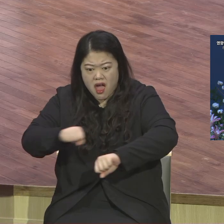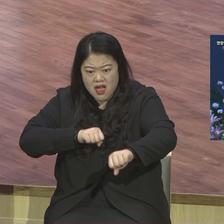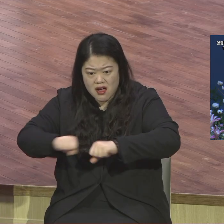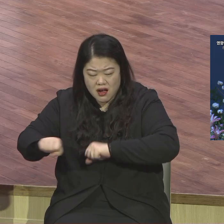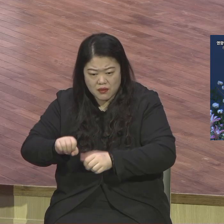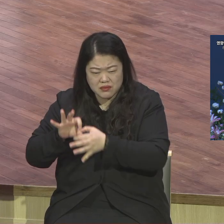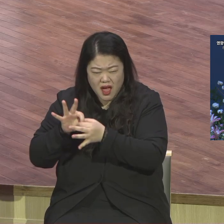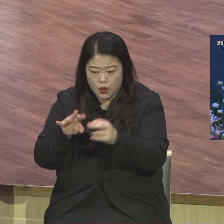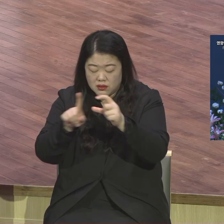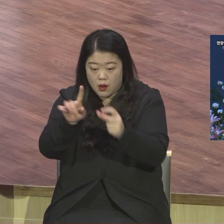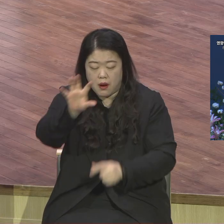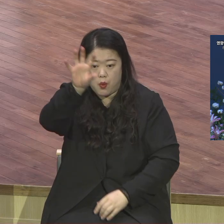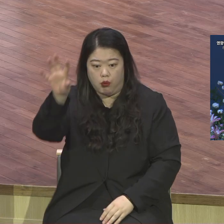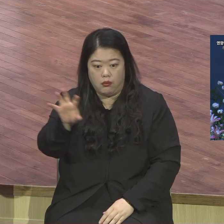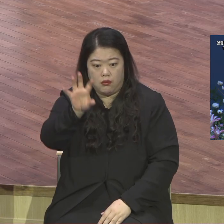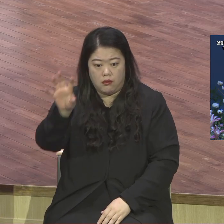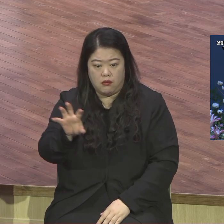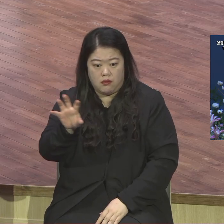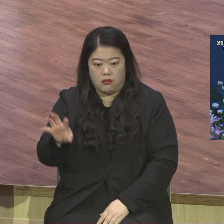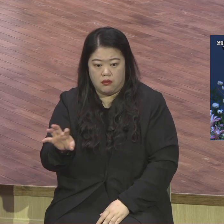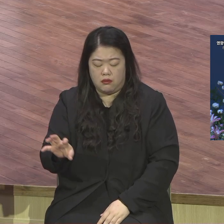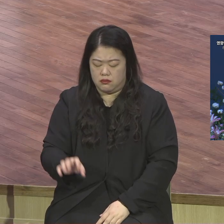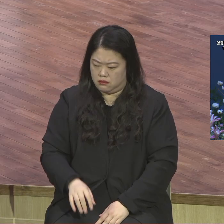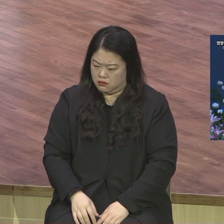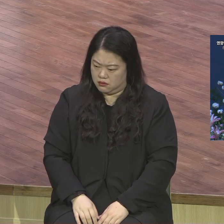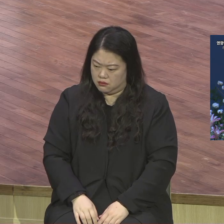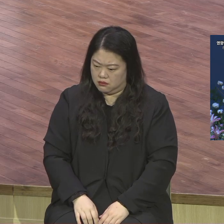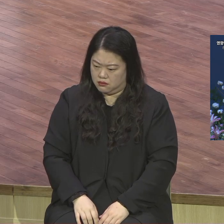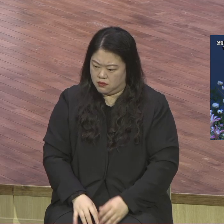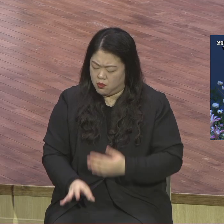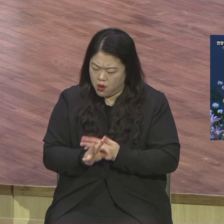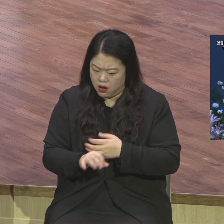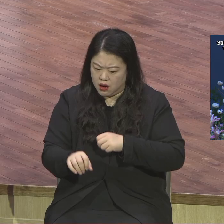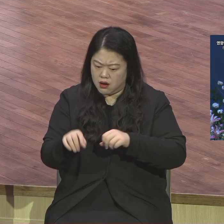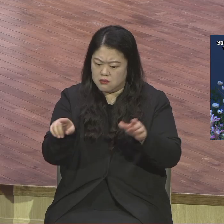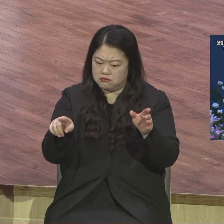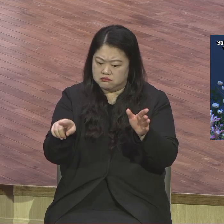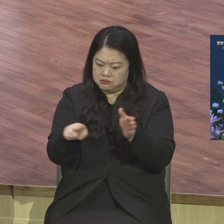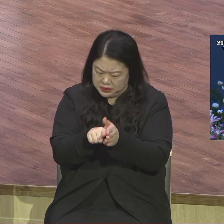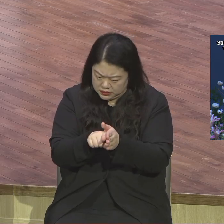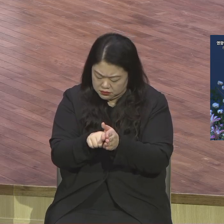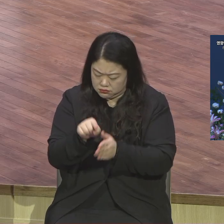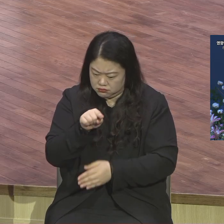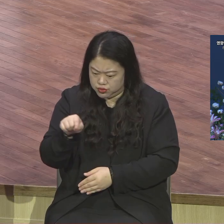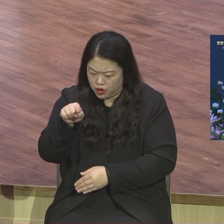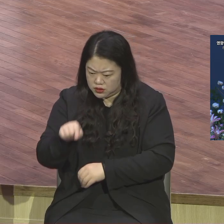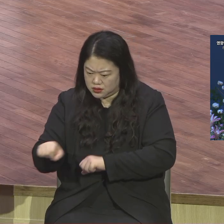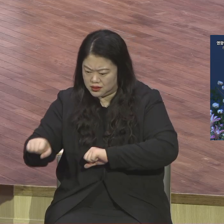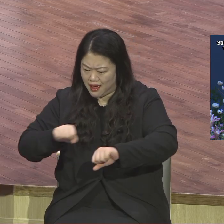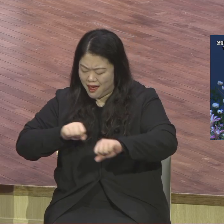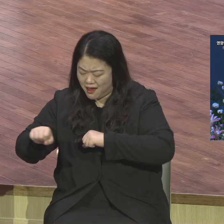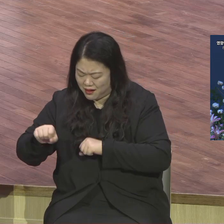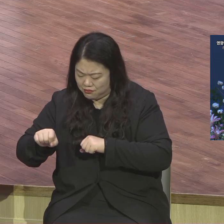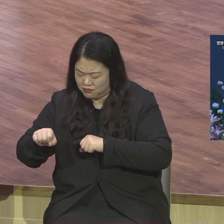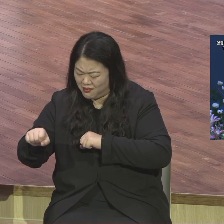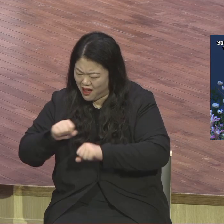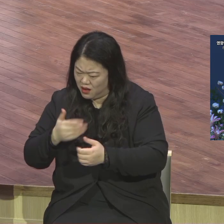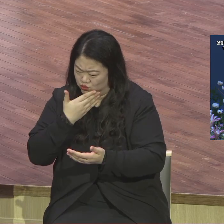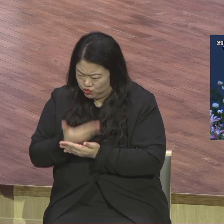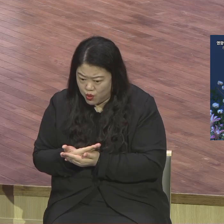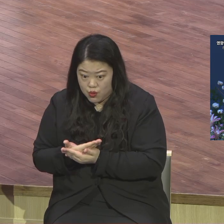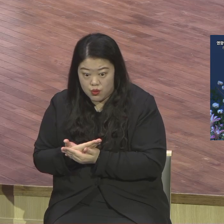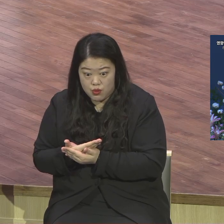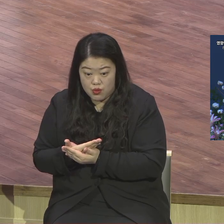의롭다 함을 받는 것처럼 오해할 소지가 있습니다. 특별히 오늘